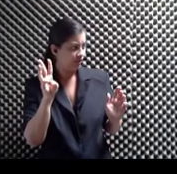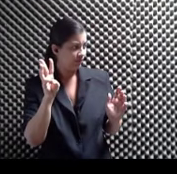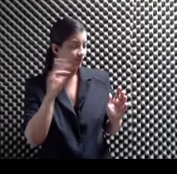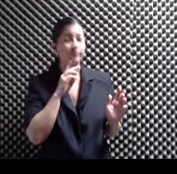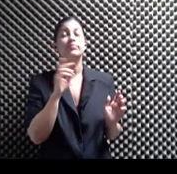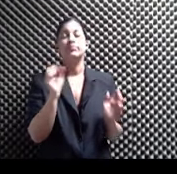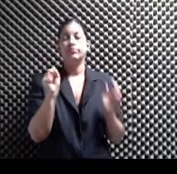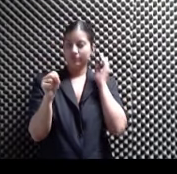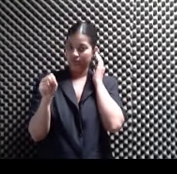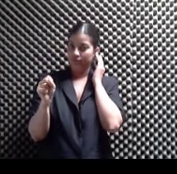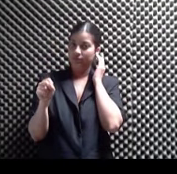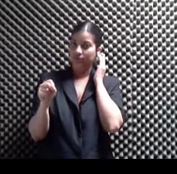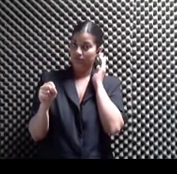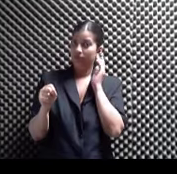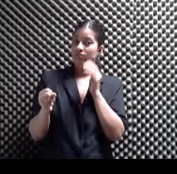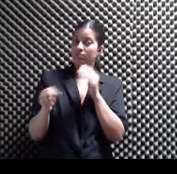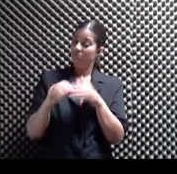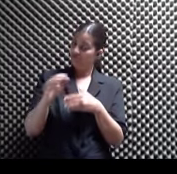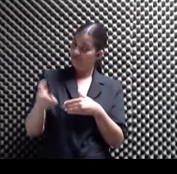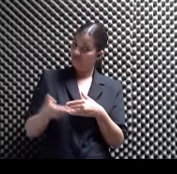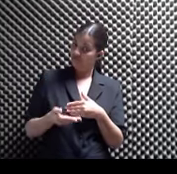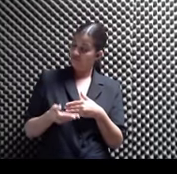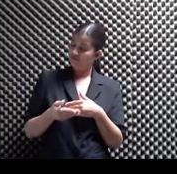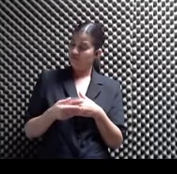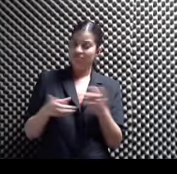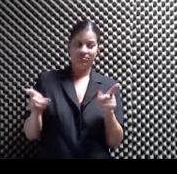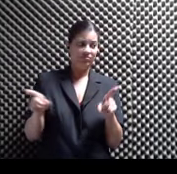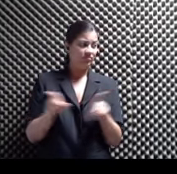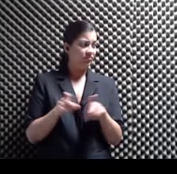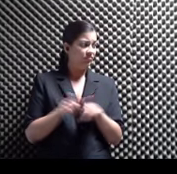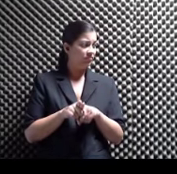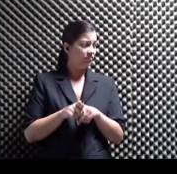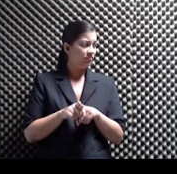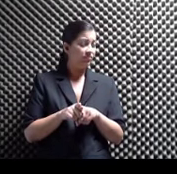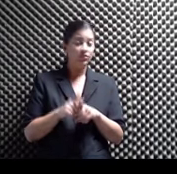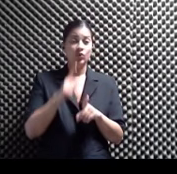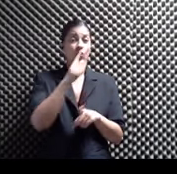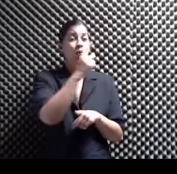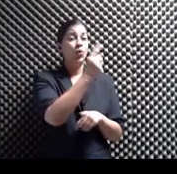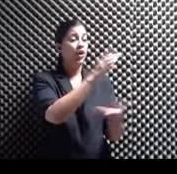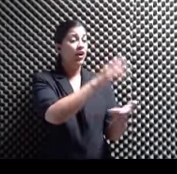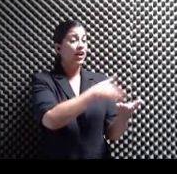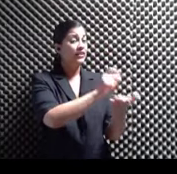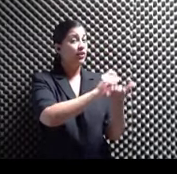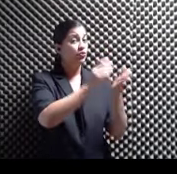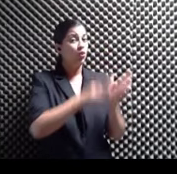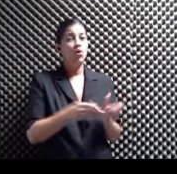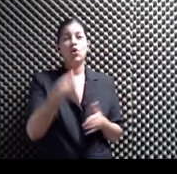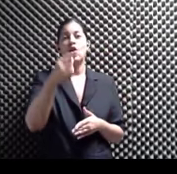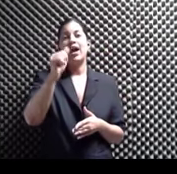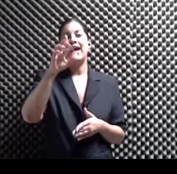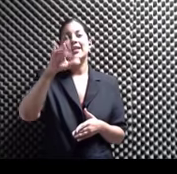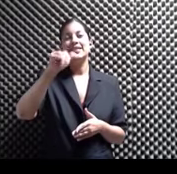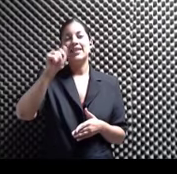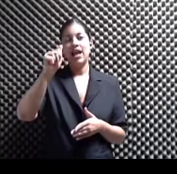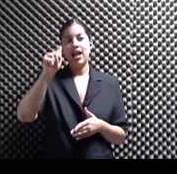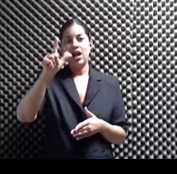a Zoraida Santiago que va a estar con nosotros y así por el estilo. Tenemos también un cantautor, García López, que va a estar el